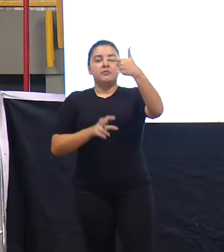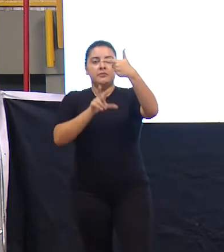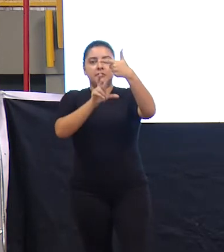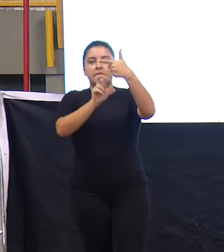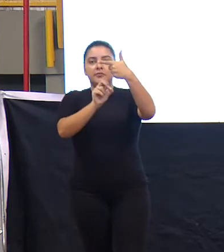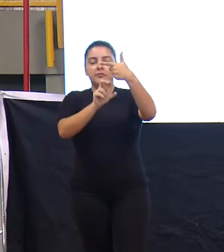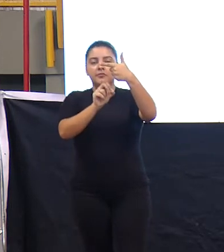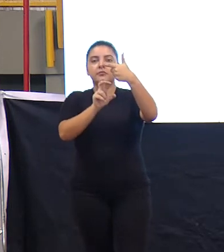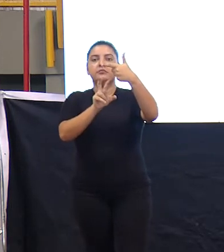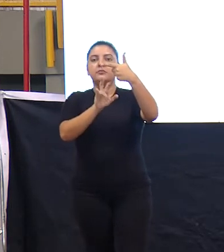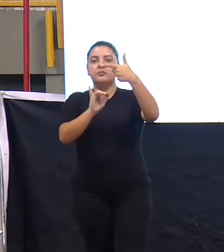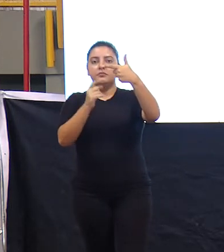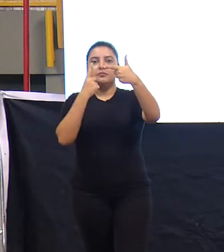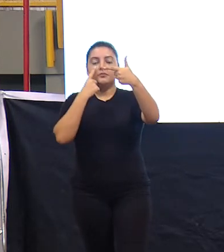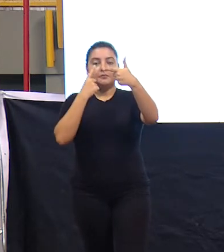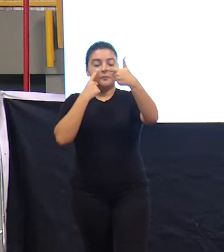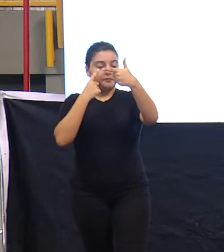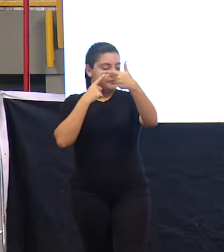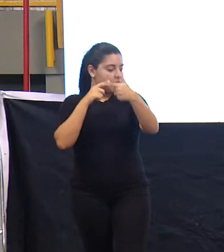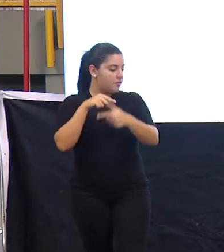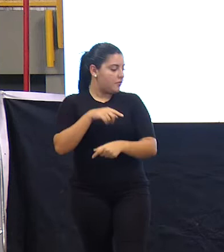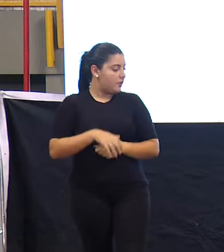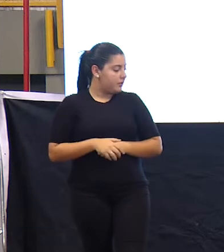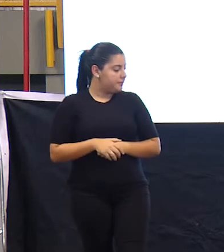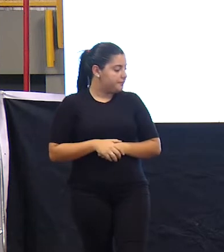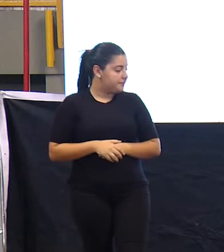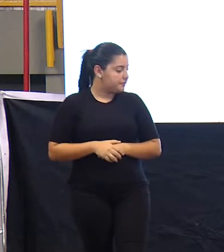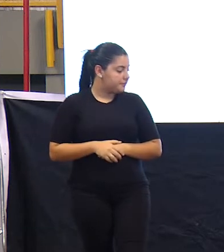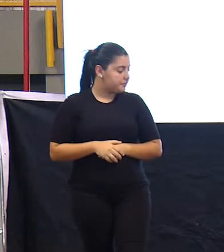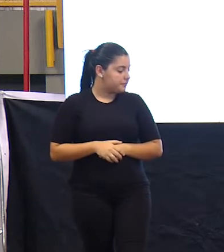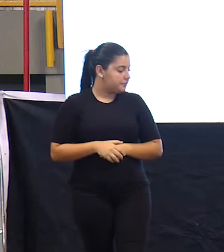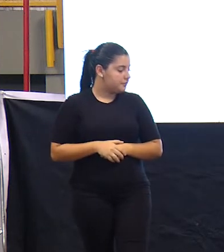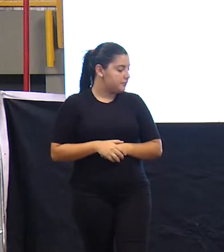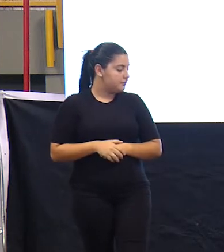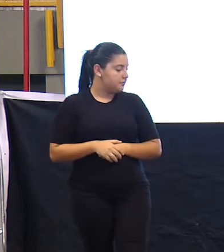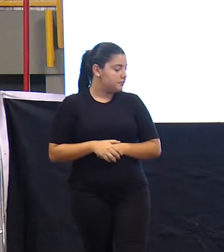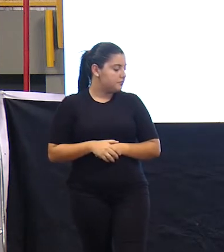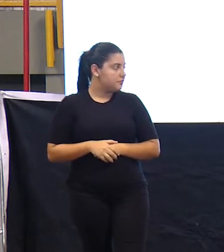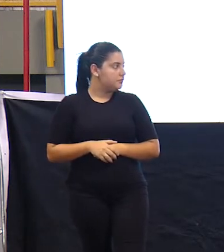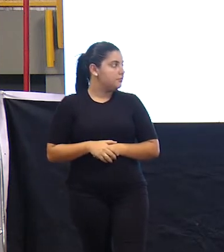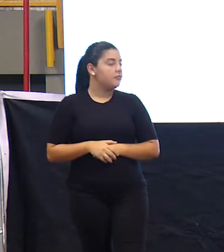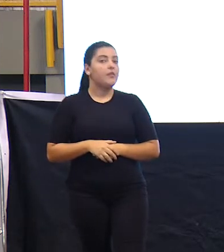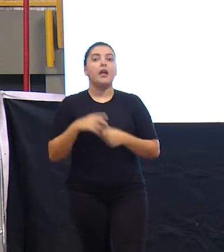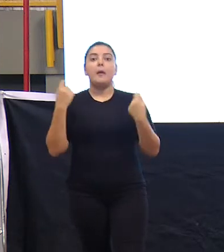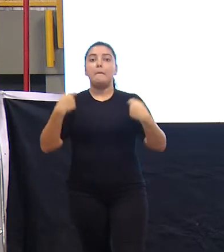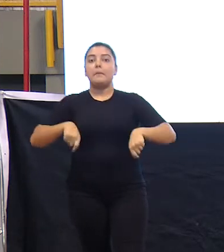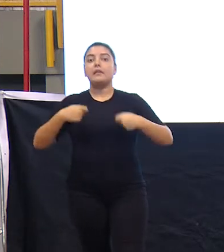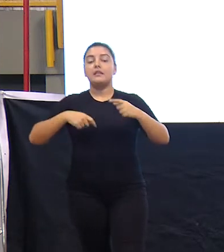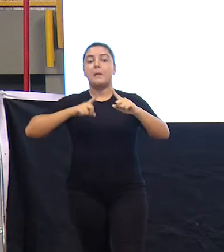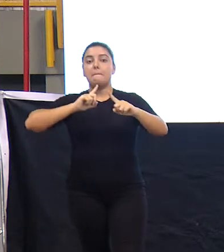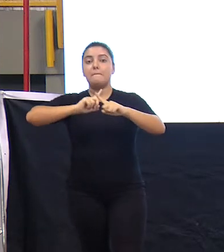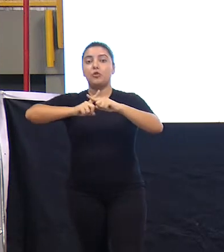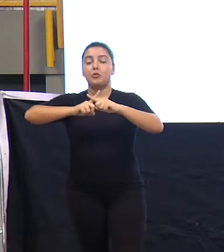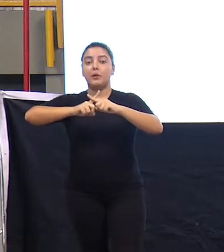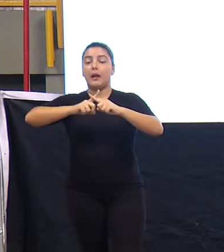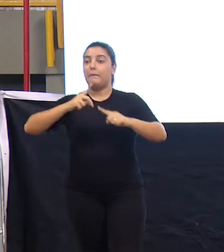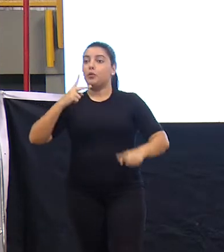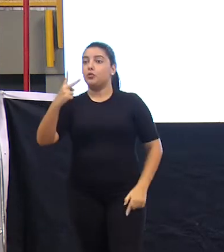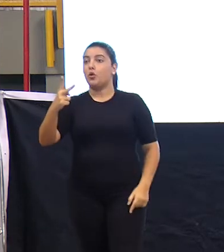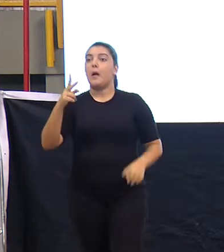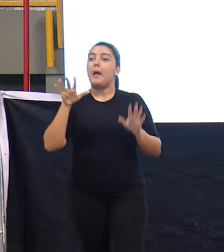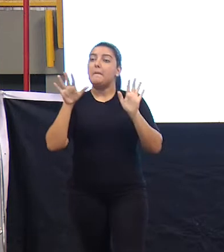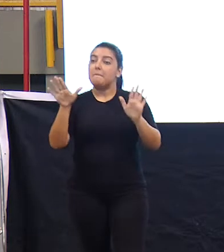Você vai olhar para baixo e vai ver. Bom, embaixo eu tenho que multiplicar por 2. Só